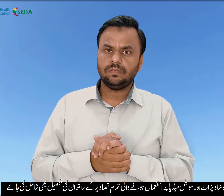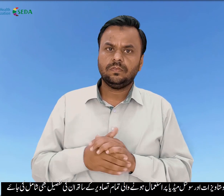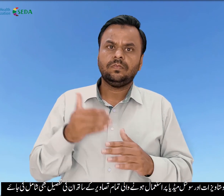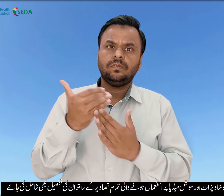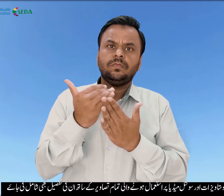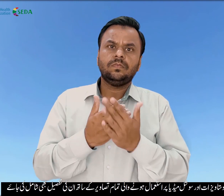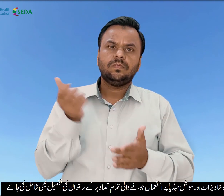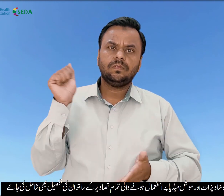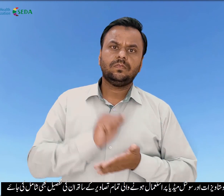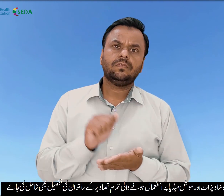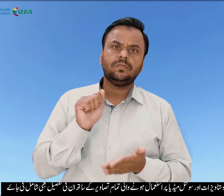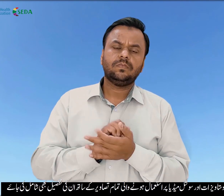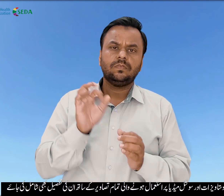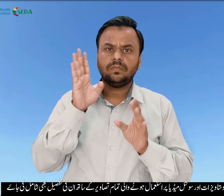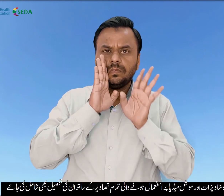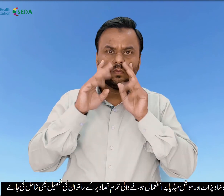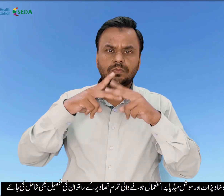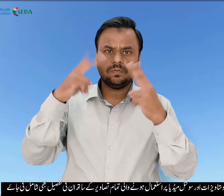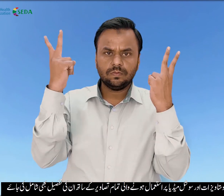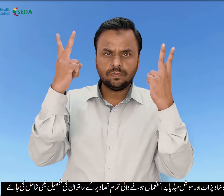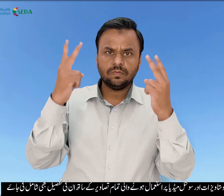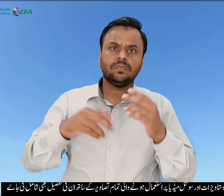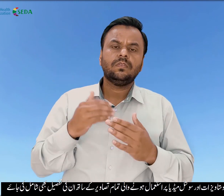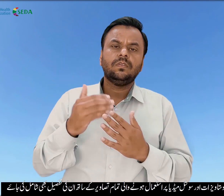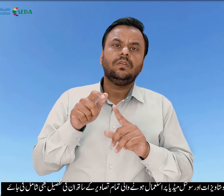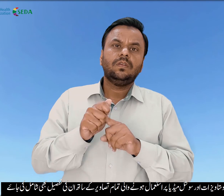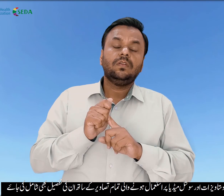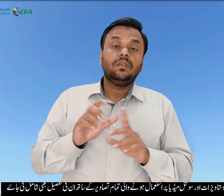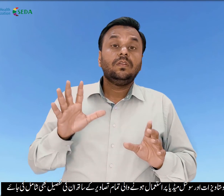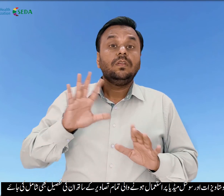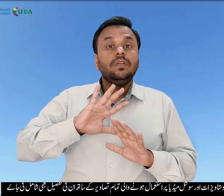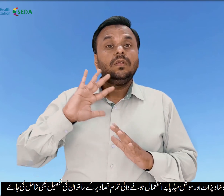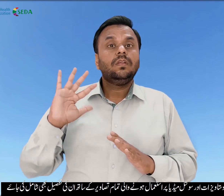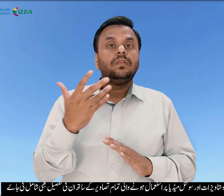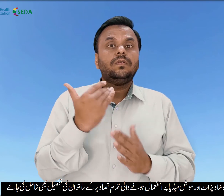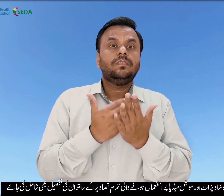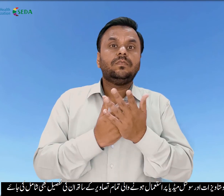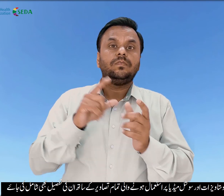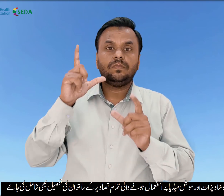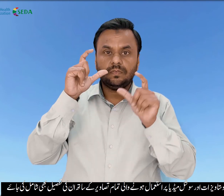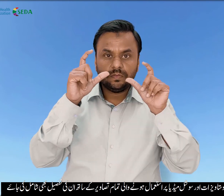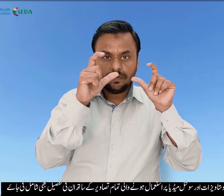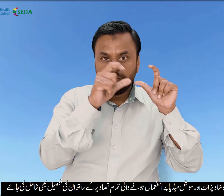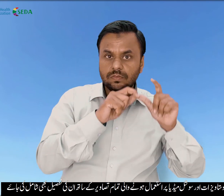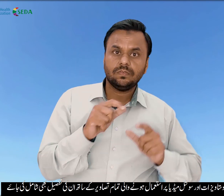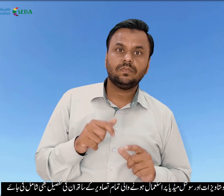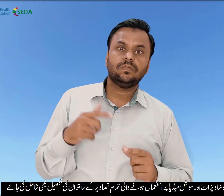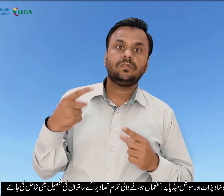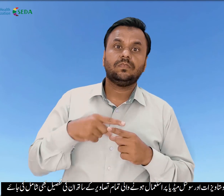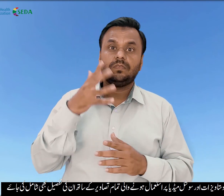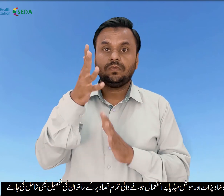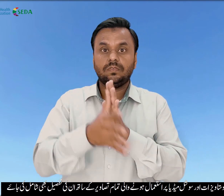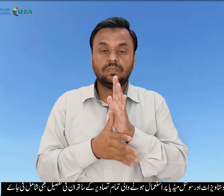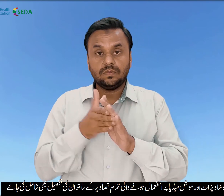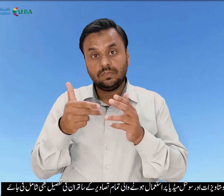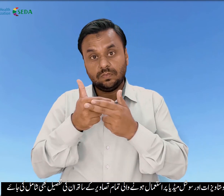دستاویزات اور سوشل میڈیا پر استعمال ہونے والی تمام تصاویر کے ساتھ ان کی تفصیل بھی شامل کی